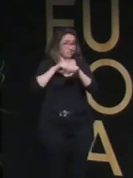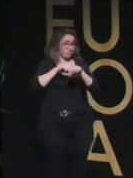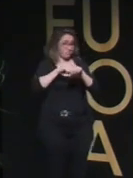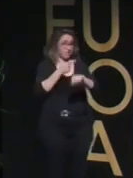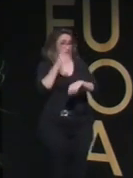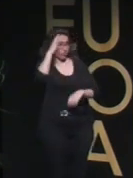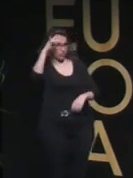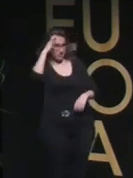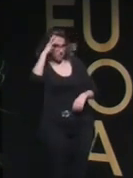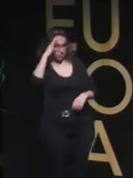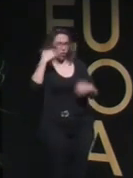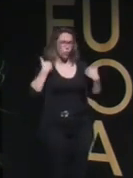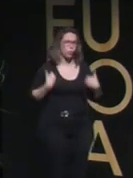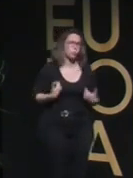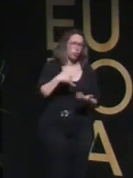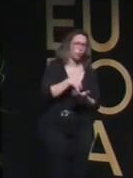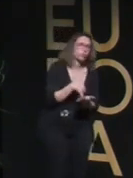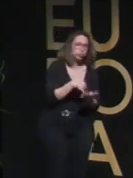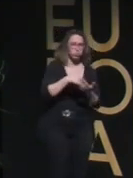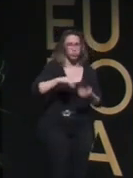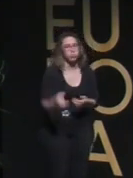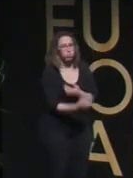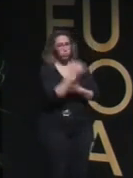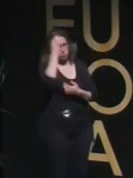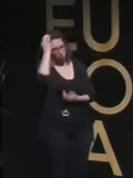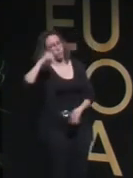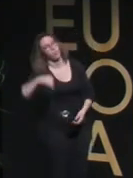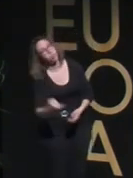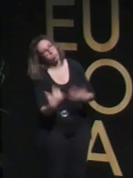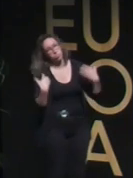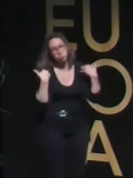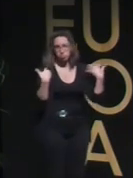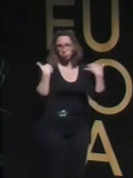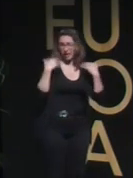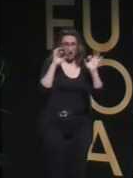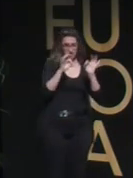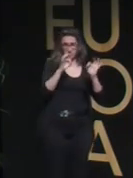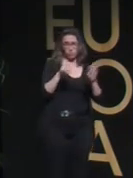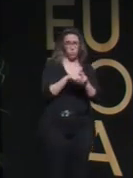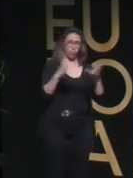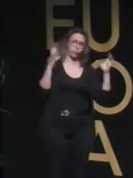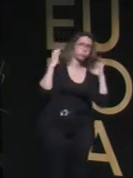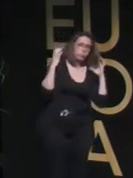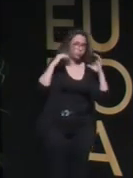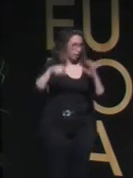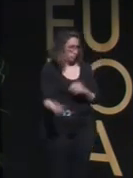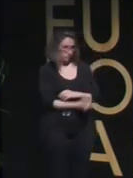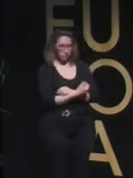hasta el cuerpo, le pesa el pelo. No es, tengo sed. O sea, me da igual. O sea, le pesa todo. ¿Vale?